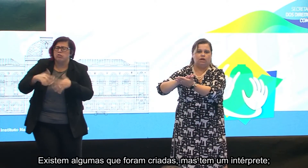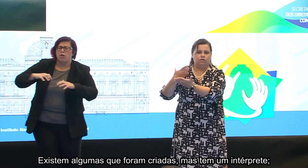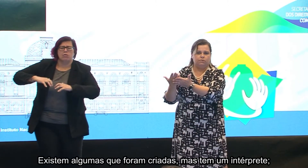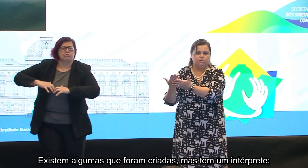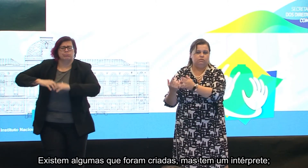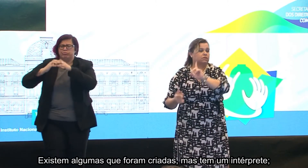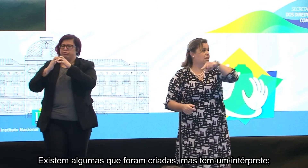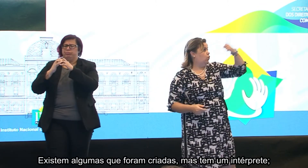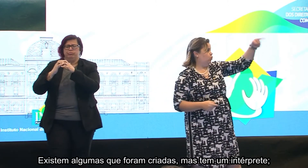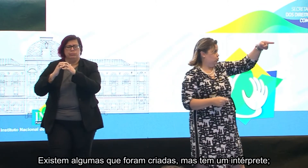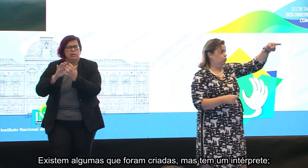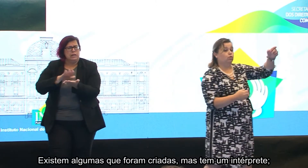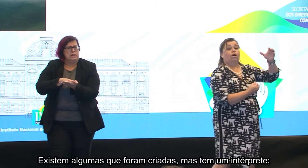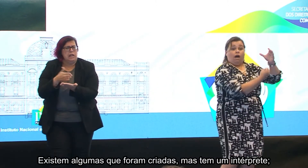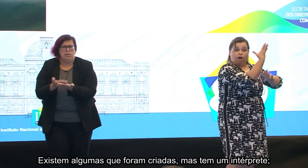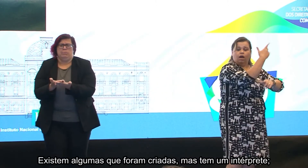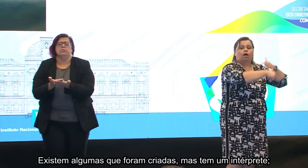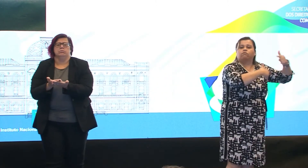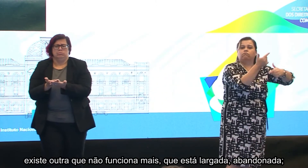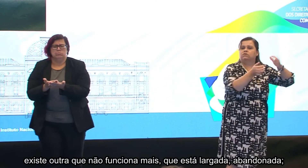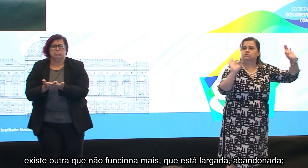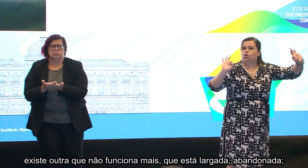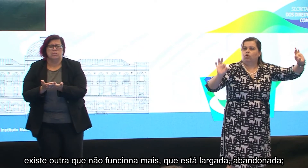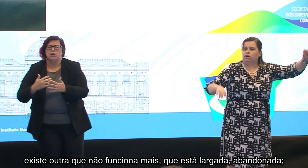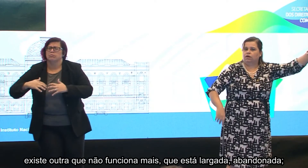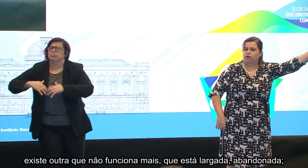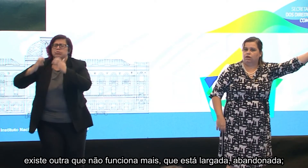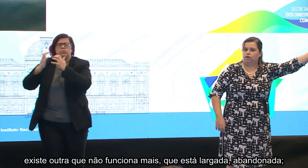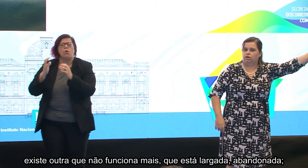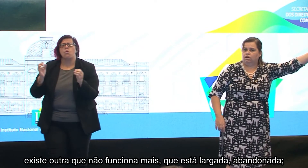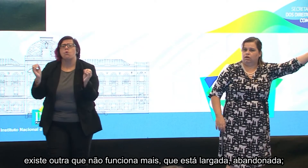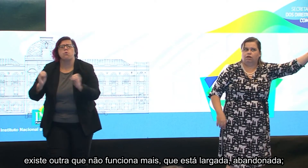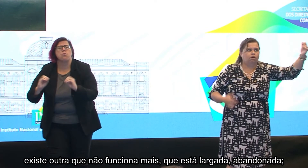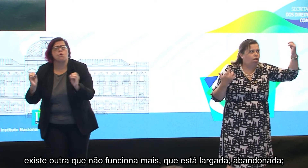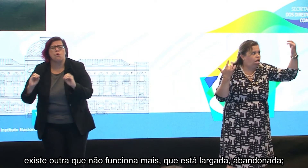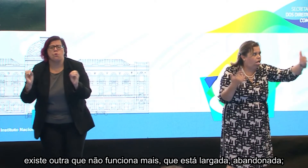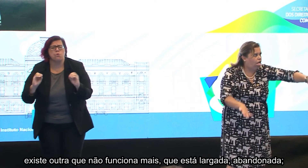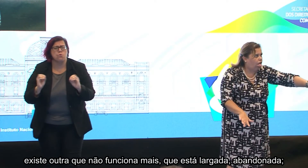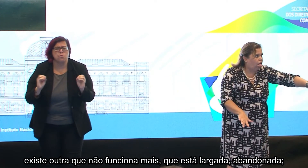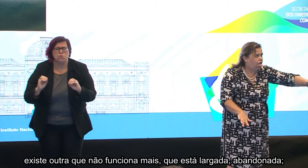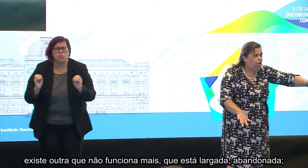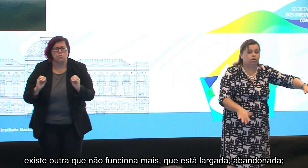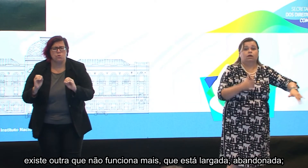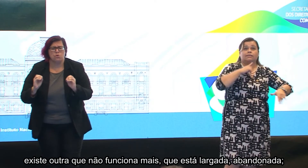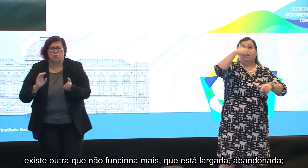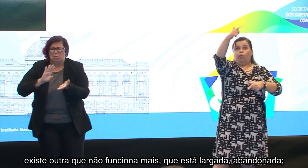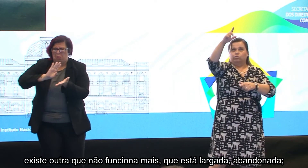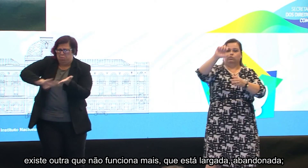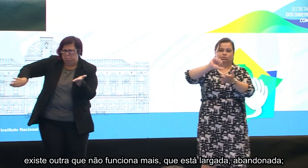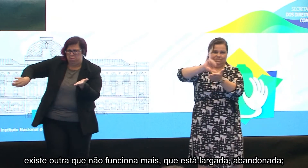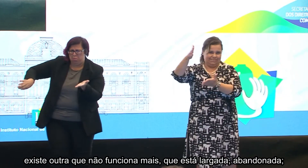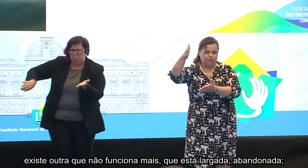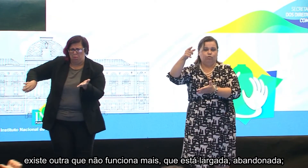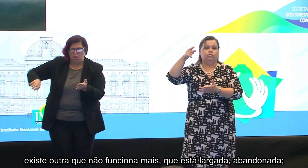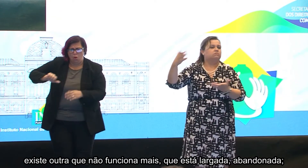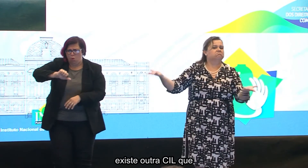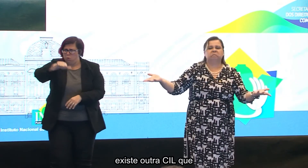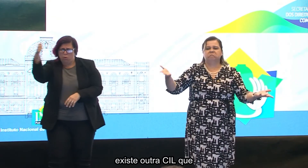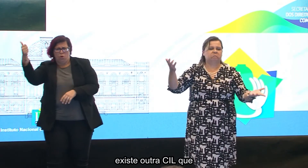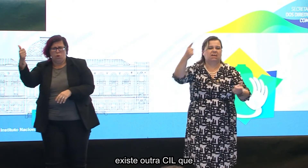algumas que foram criadas, mas tem um intérprete. Já existe outra que não funciona mais, que está largada, abandonada. Já existe